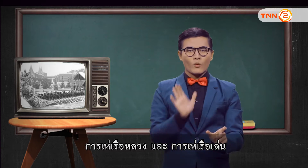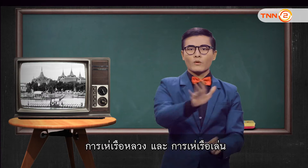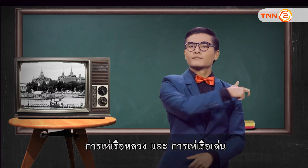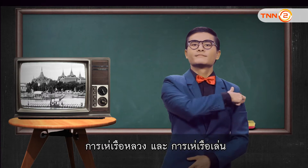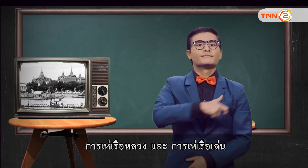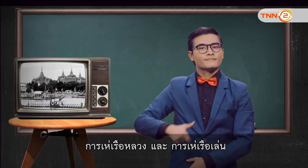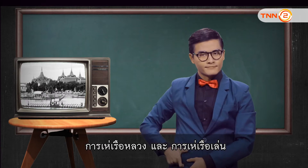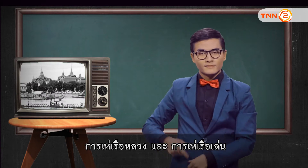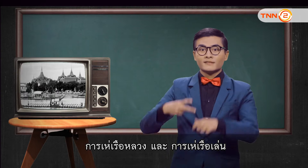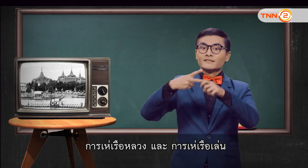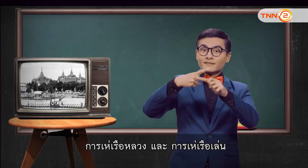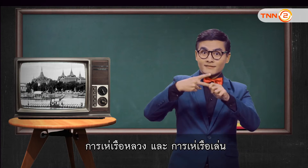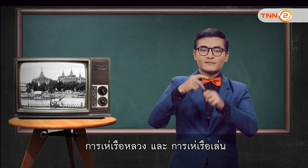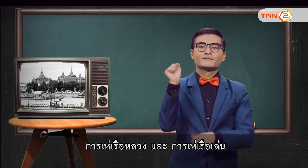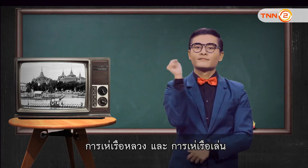รือเล่น